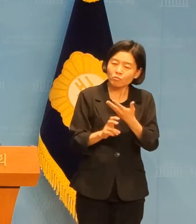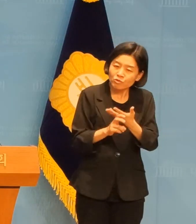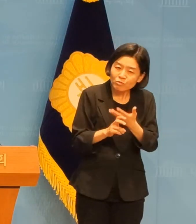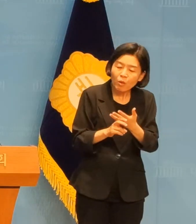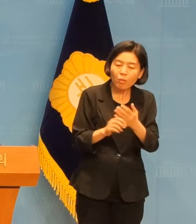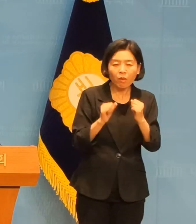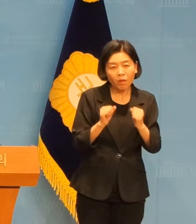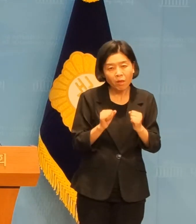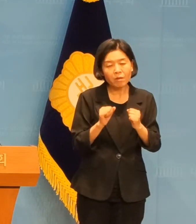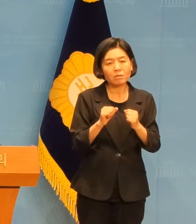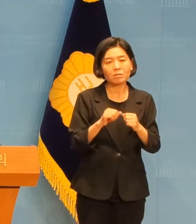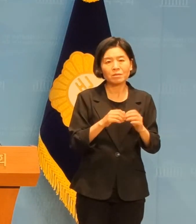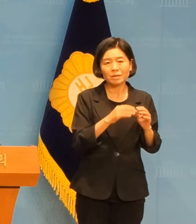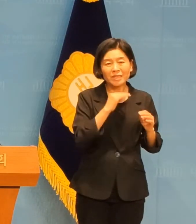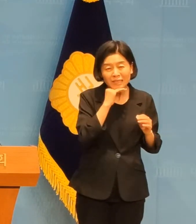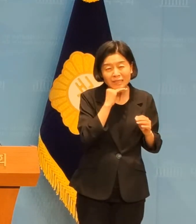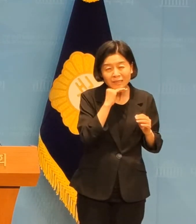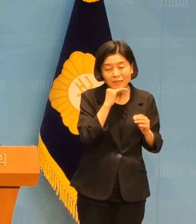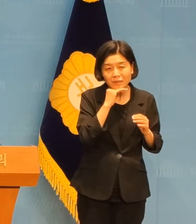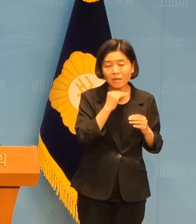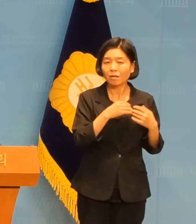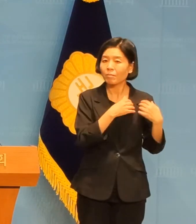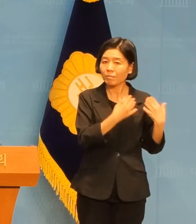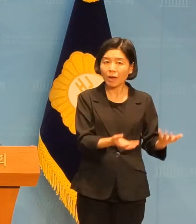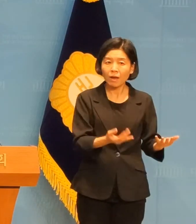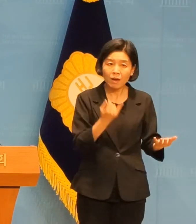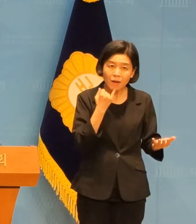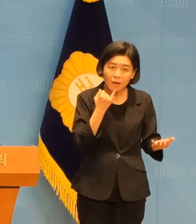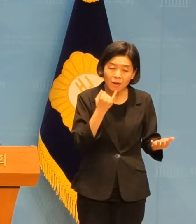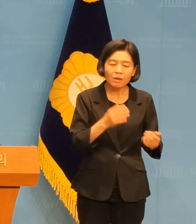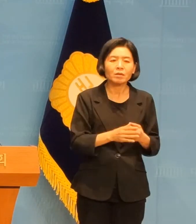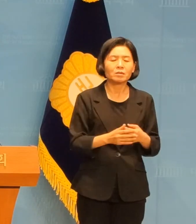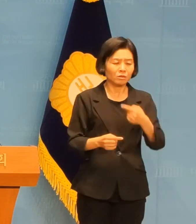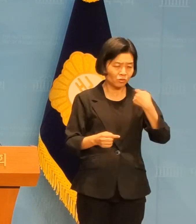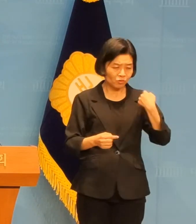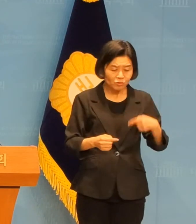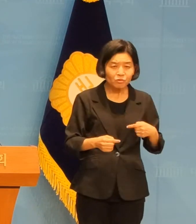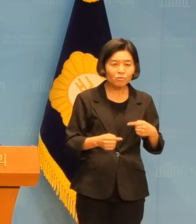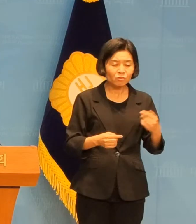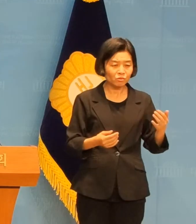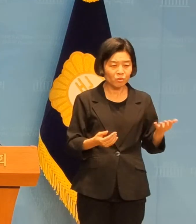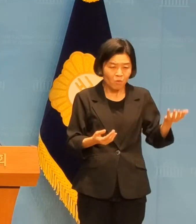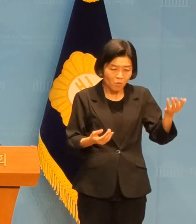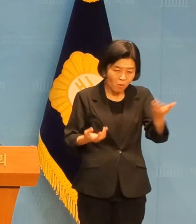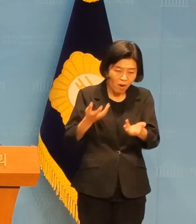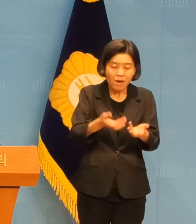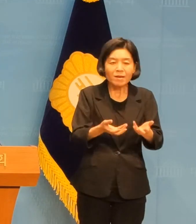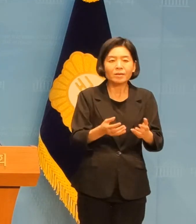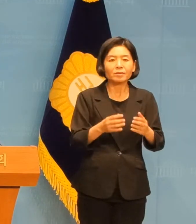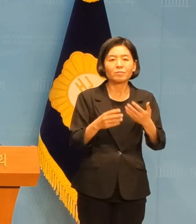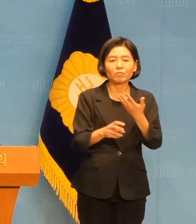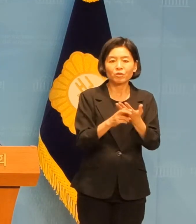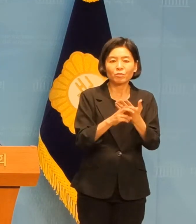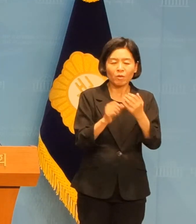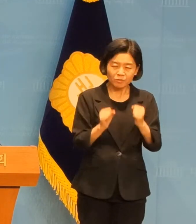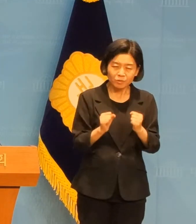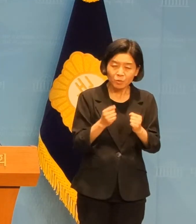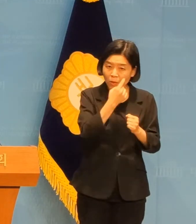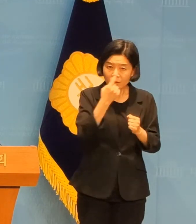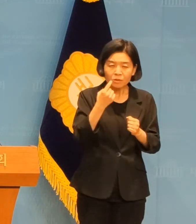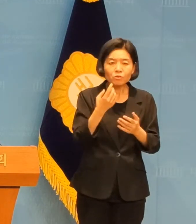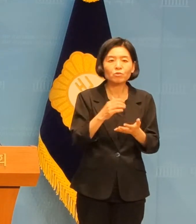손 놓고 있자는 말입니까? 현재 중국인 불법 체류자는 확인된 것만 6만 5천 명에